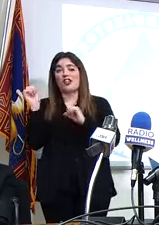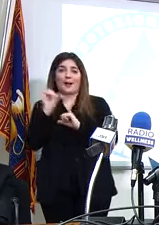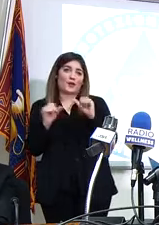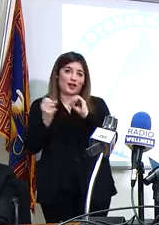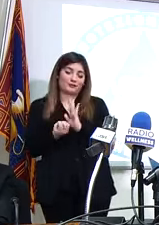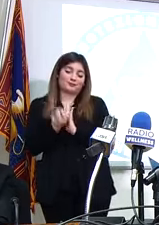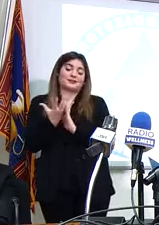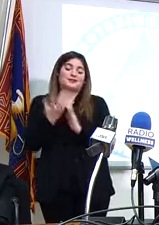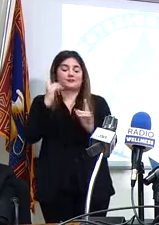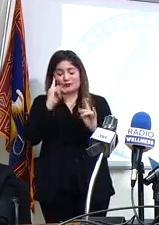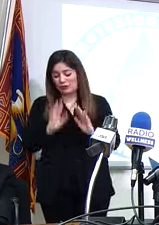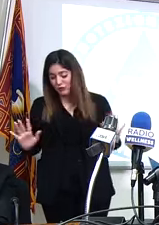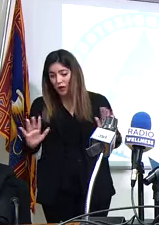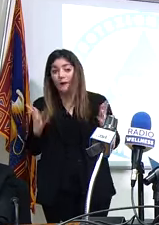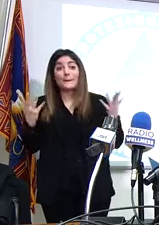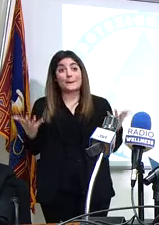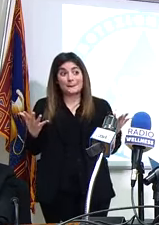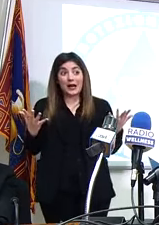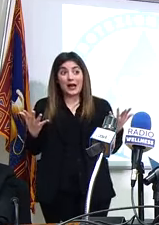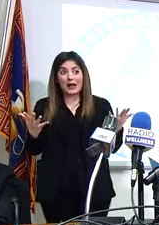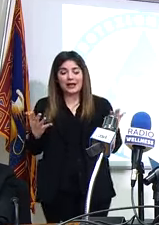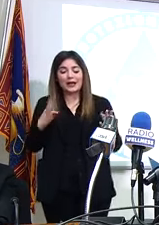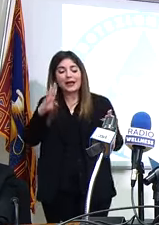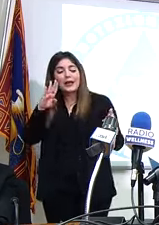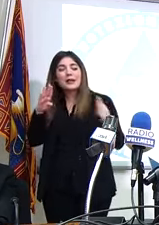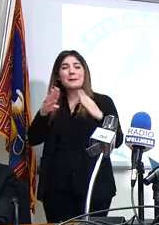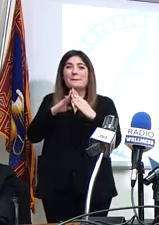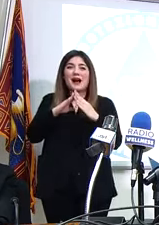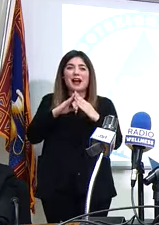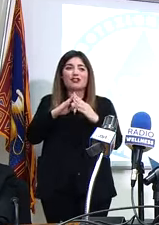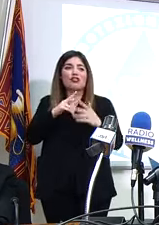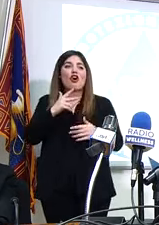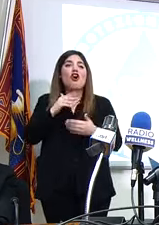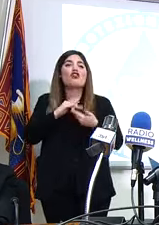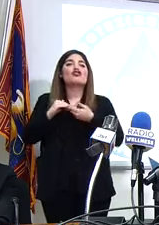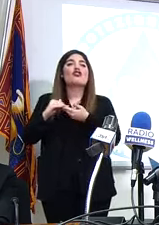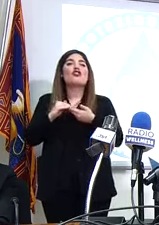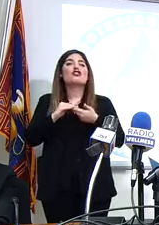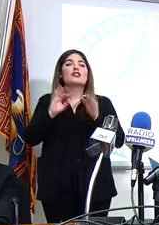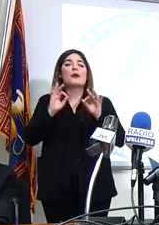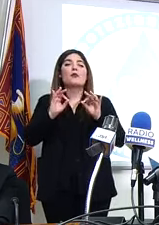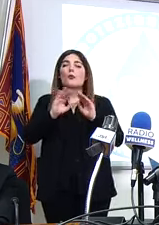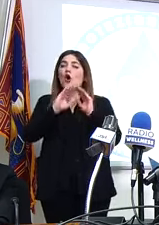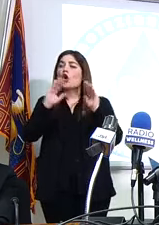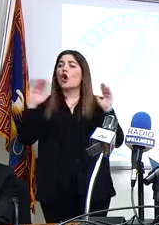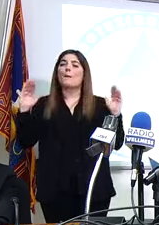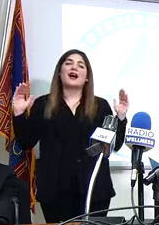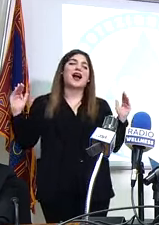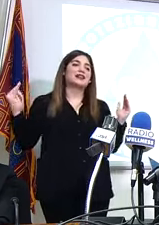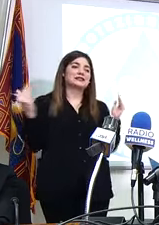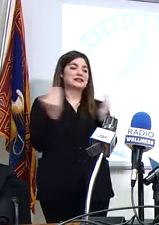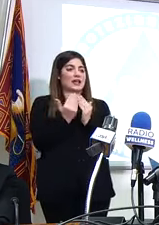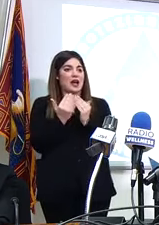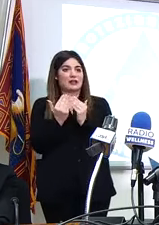impatto fondamentale in una società globalizzata, è andato in tutto il mondo, continua a essere